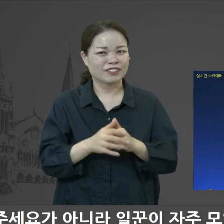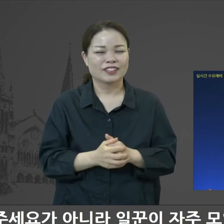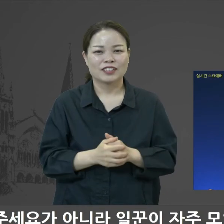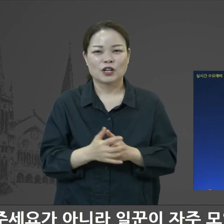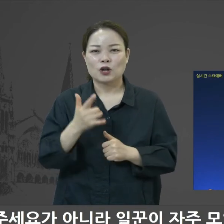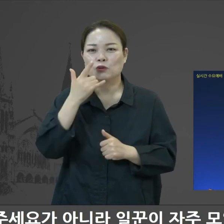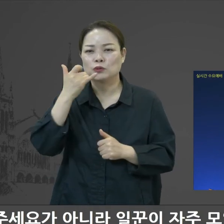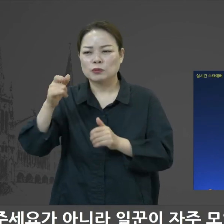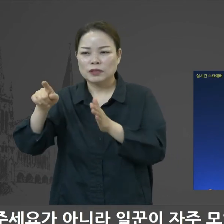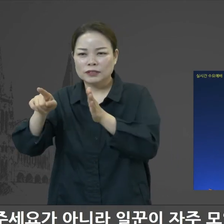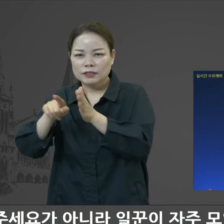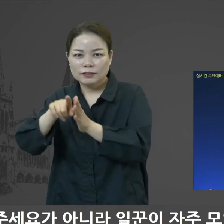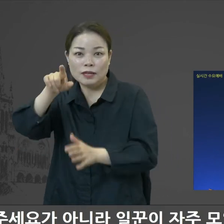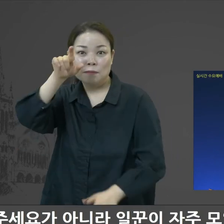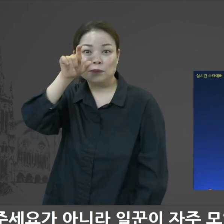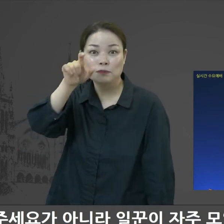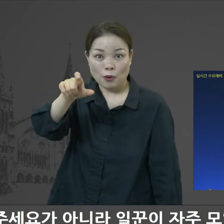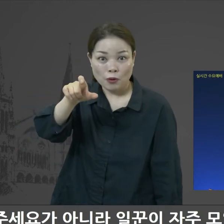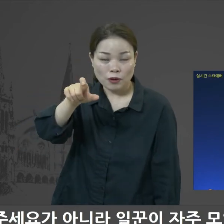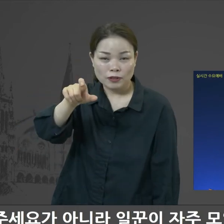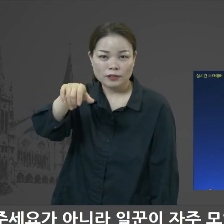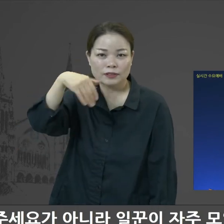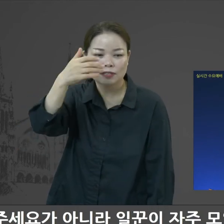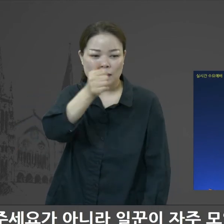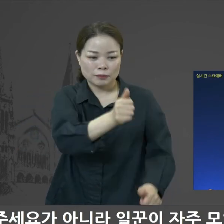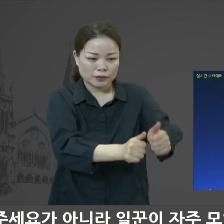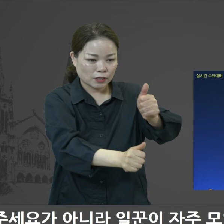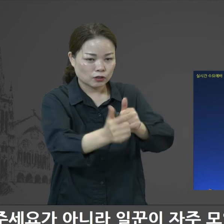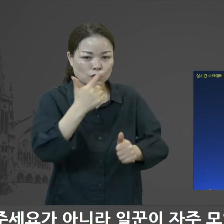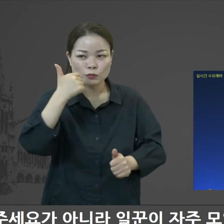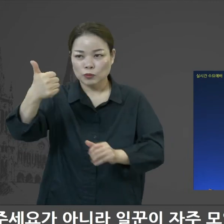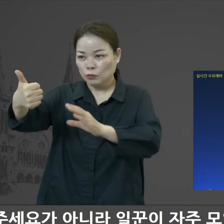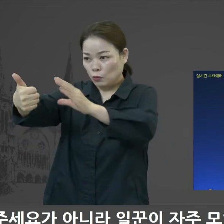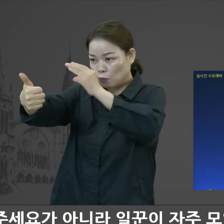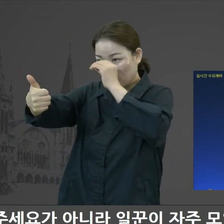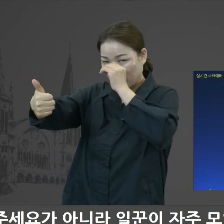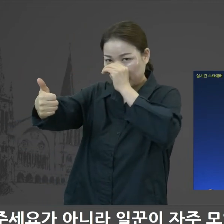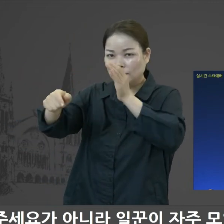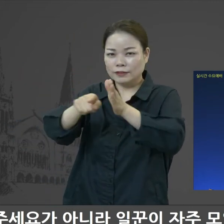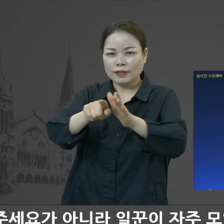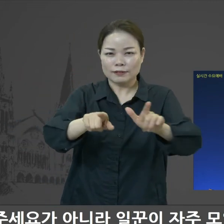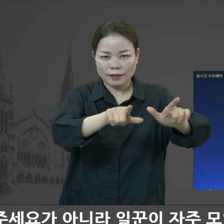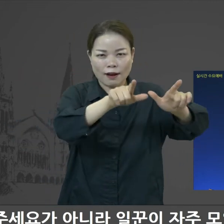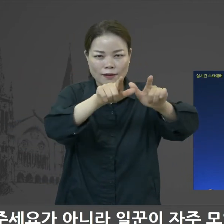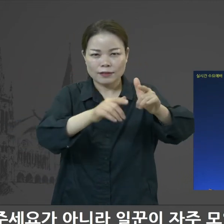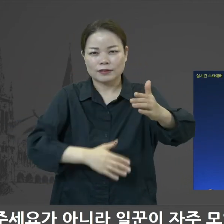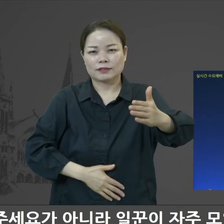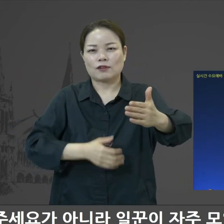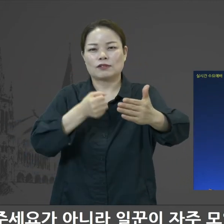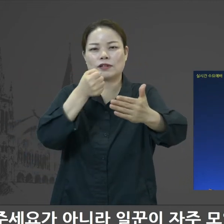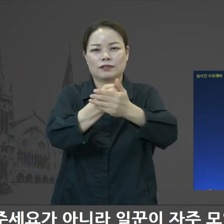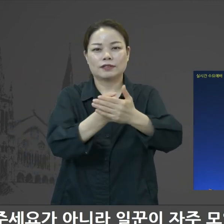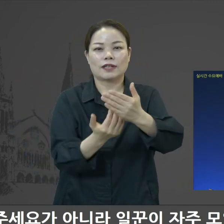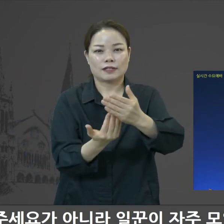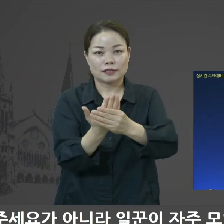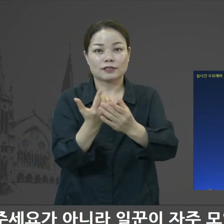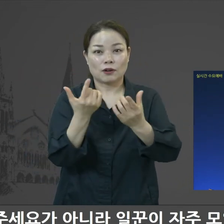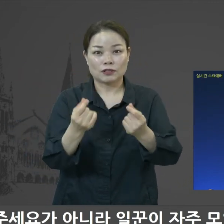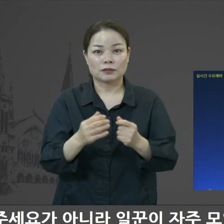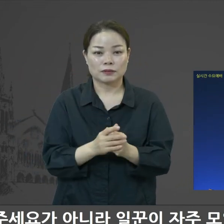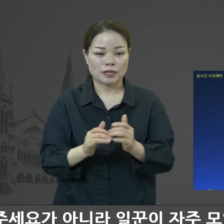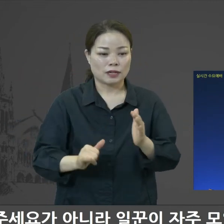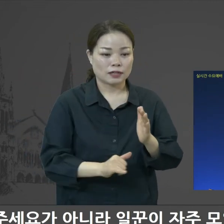부모의 신앙이 더욱 견고해져서 다음 세대가 부모님처럼 신앙생활 해야지 라는 결단들이 많을 겁니다.